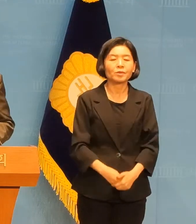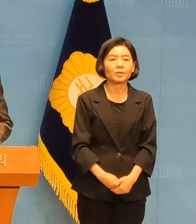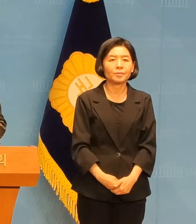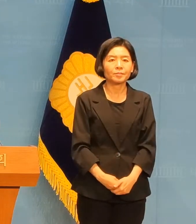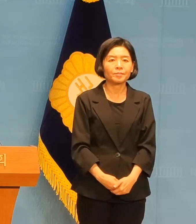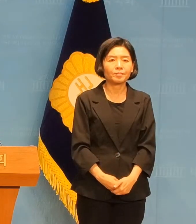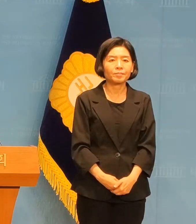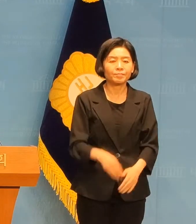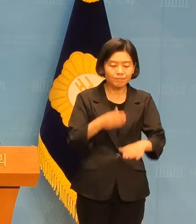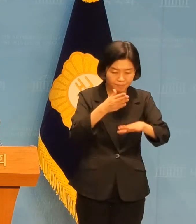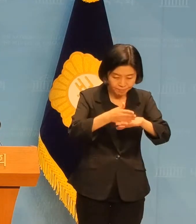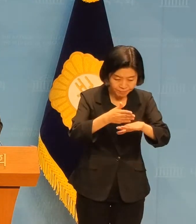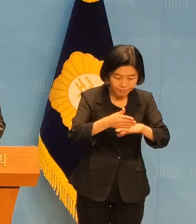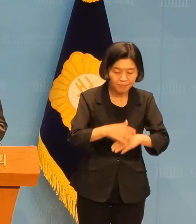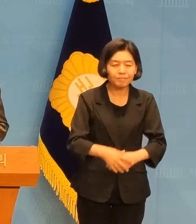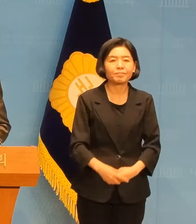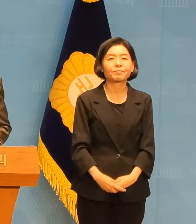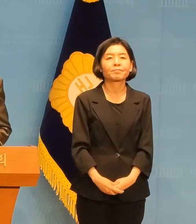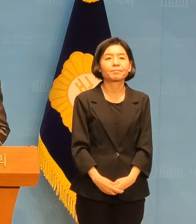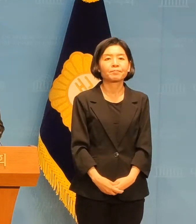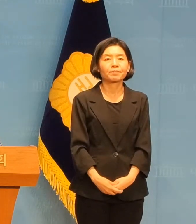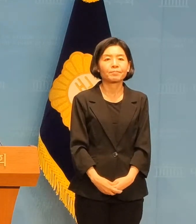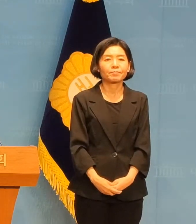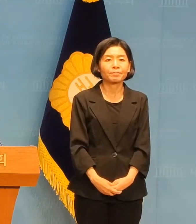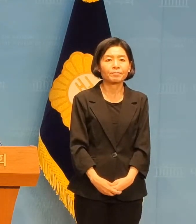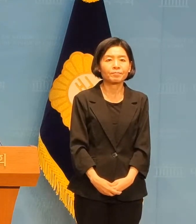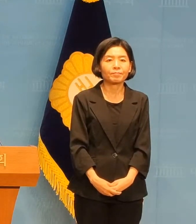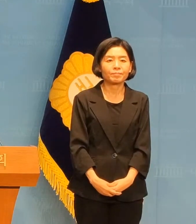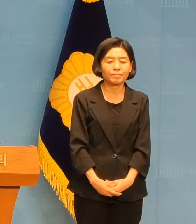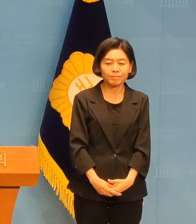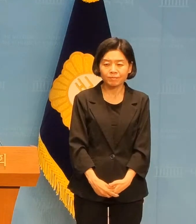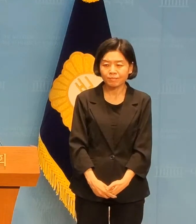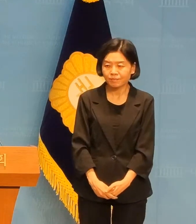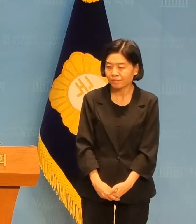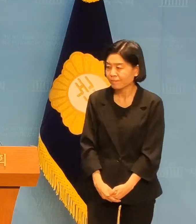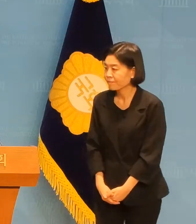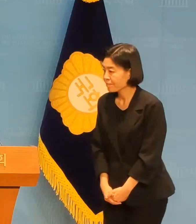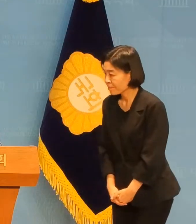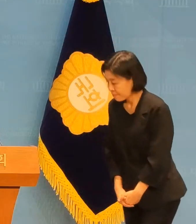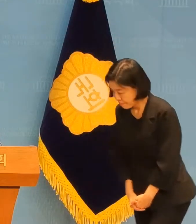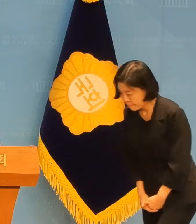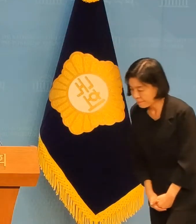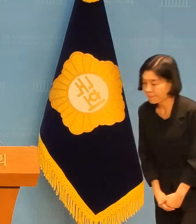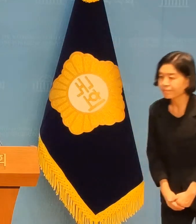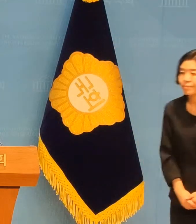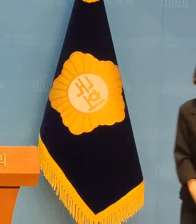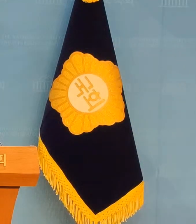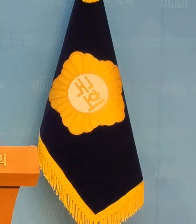감사합니다. 국민의힘 이충영이었습니다.